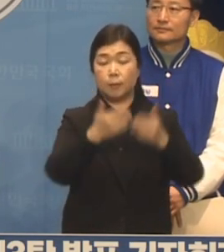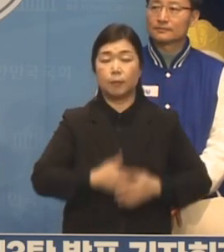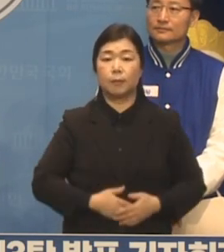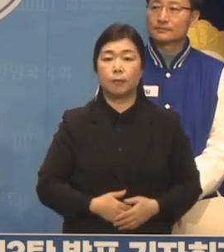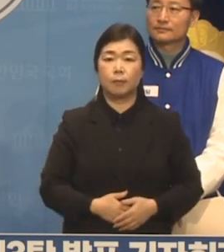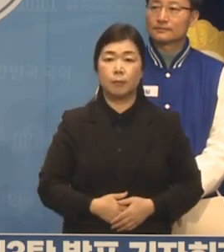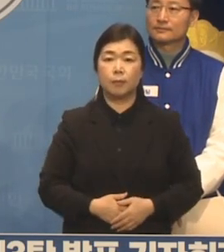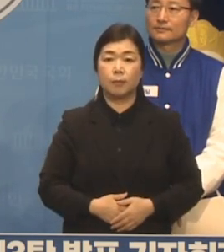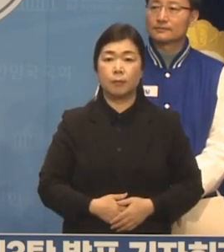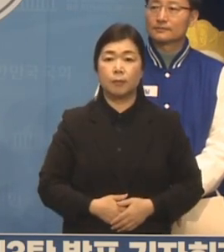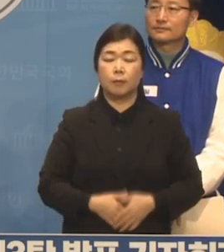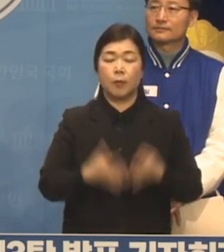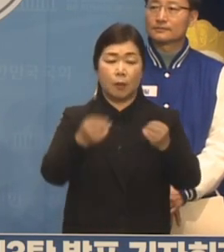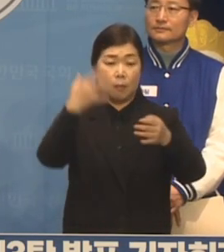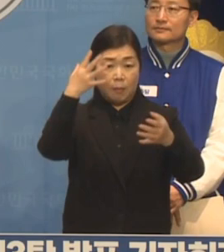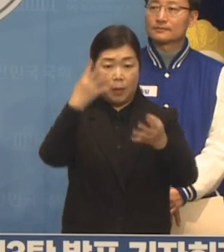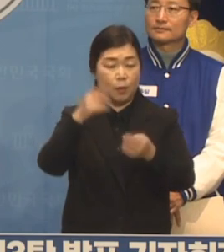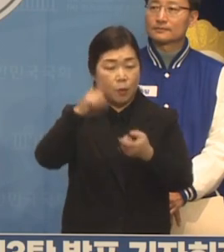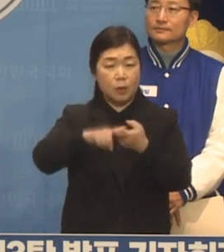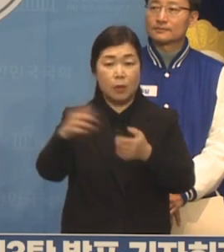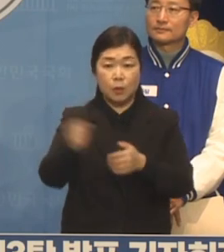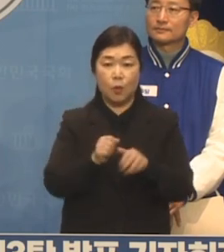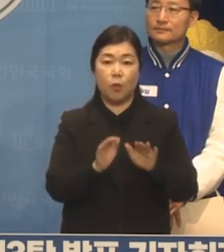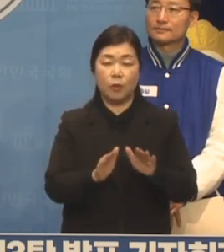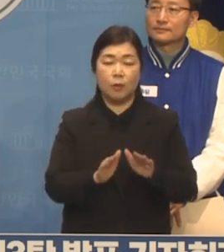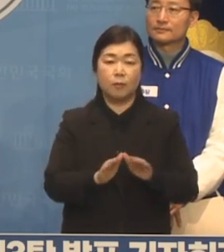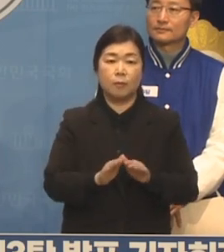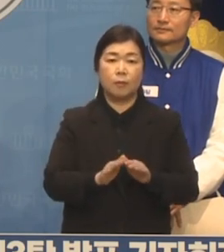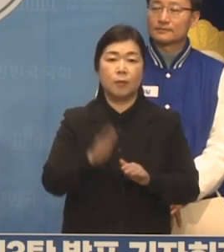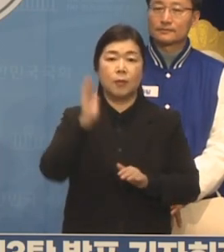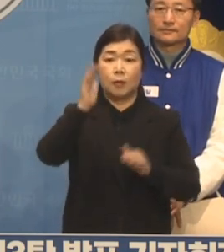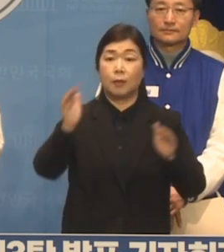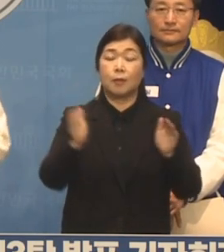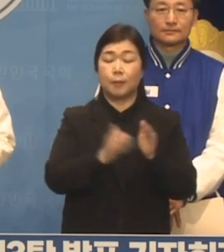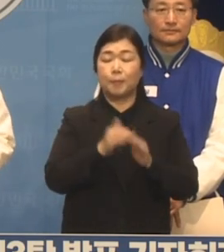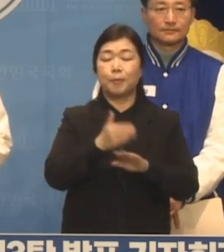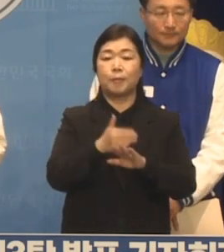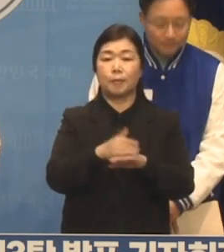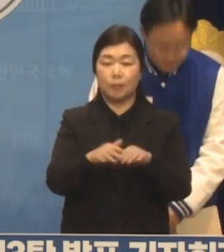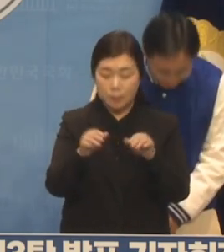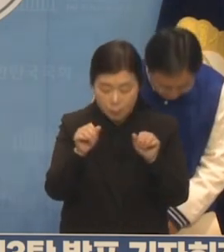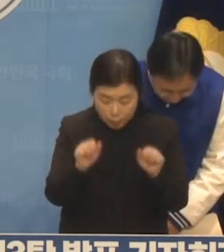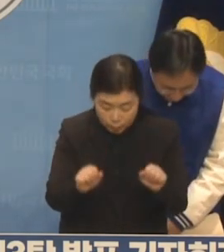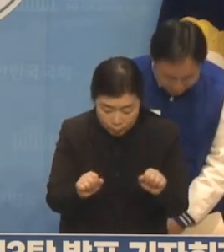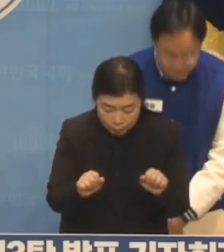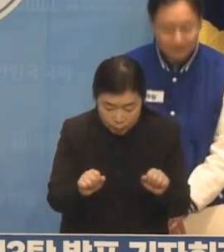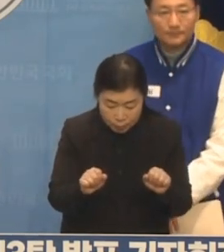있도록 하겠습니다. 그때도 많은 관심 부탁드리고요. 오늘 이것으로 기자회견 모두 마치겠습니다. 감사합니다.